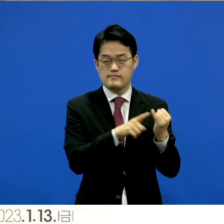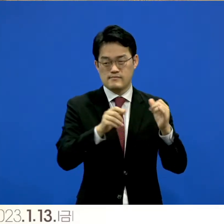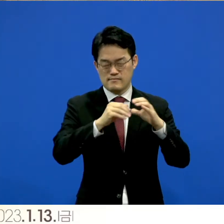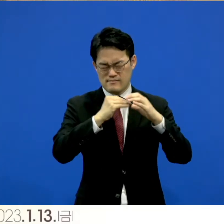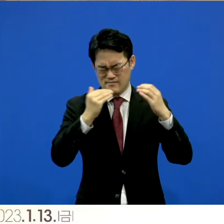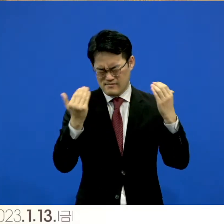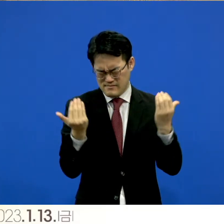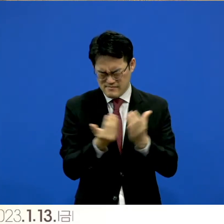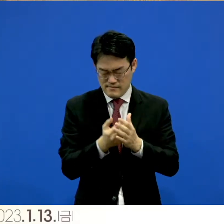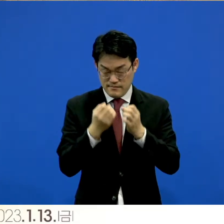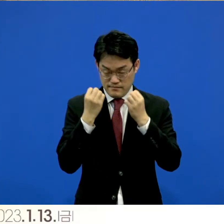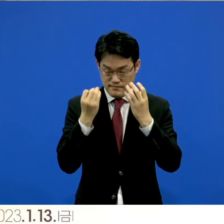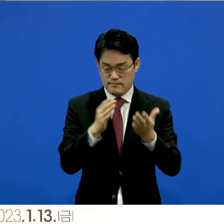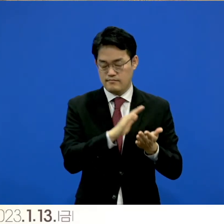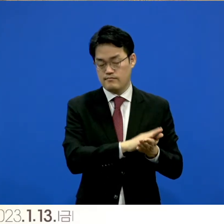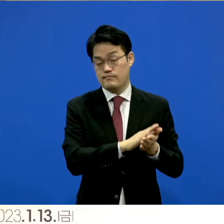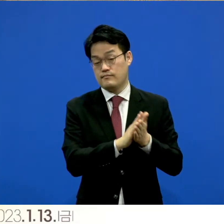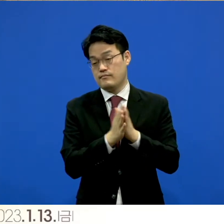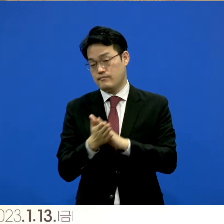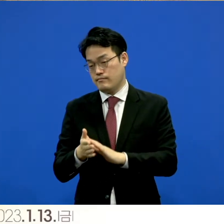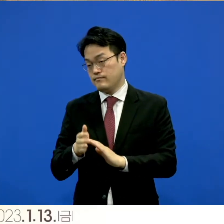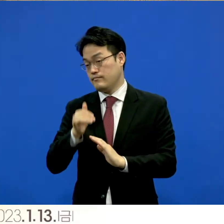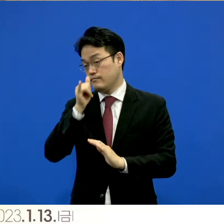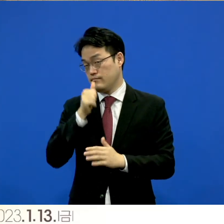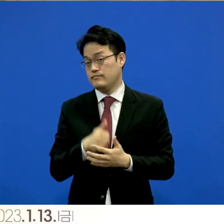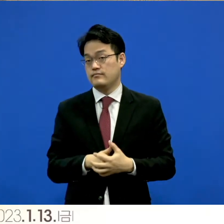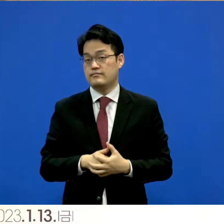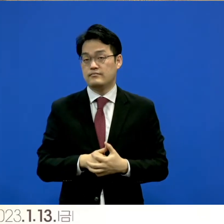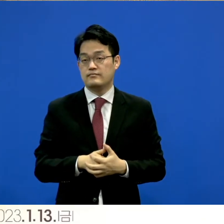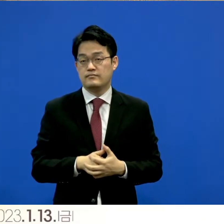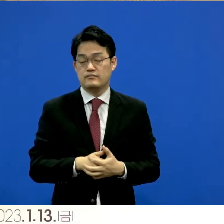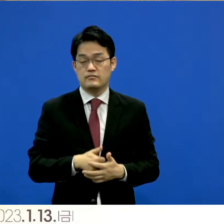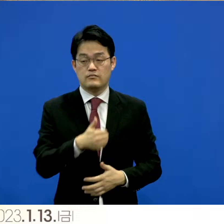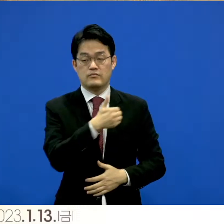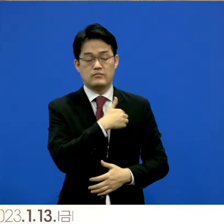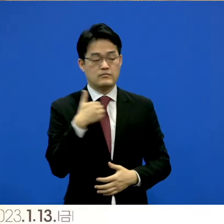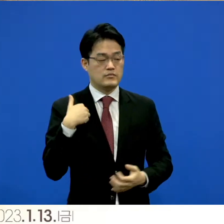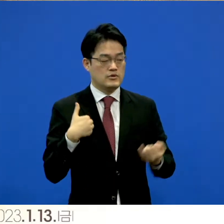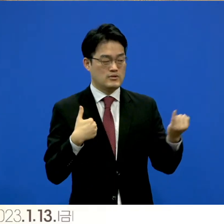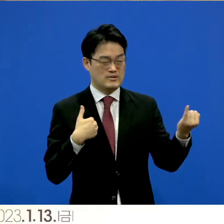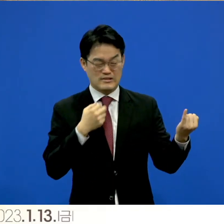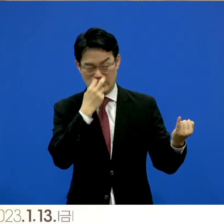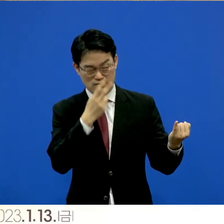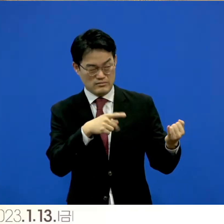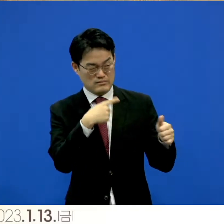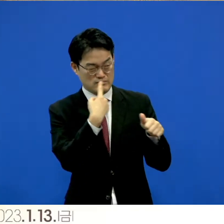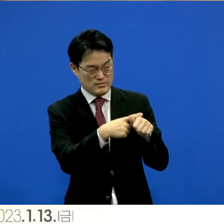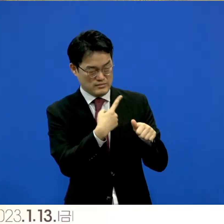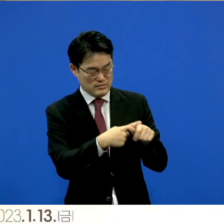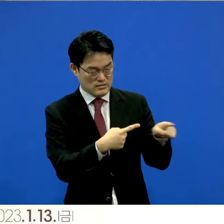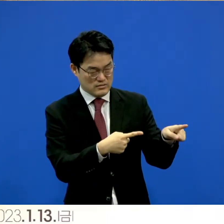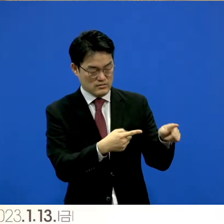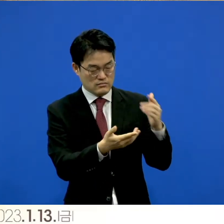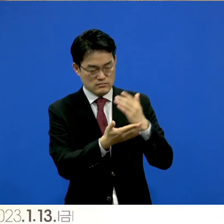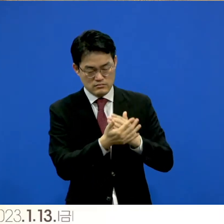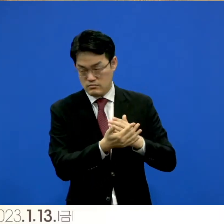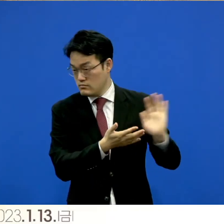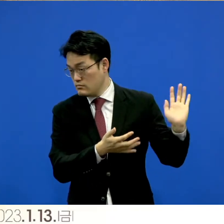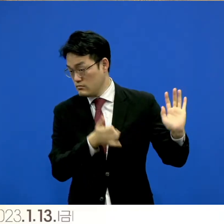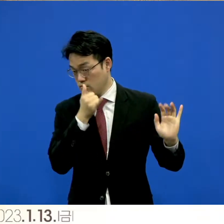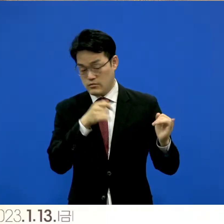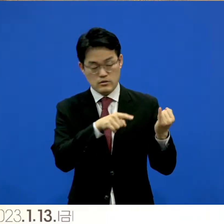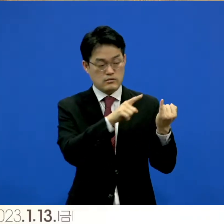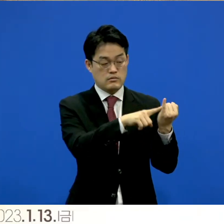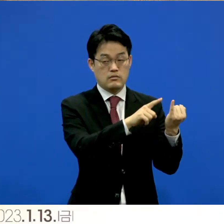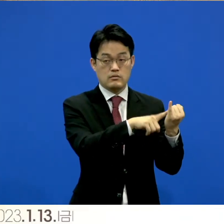완전히 새롭게 변화되었어. 충분히 배제할 수 있는. 근데 그분이 나중에 교회 안으로